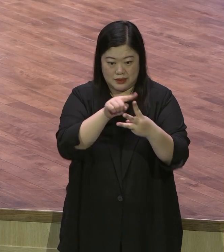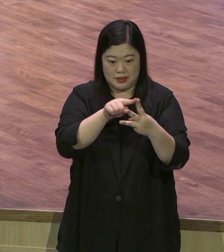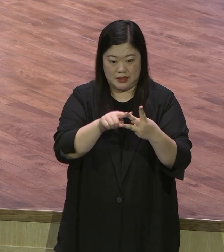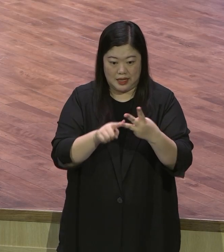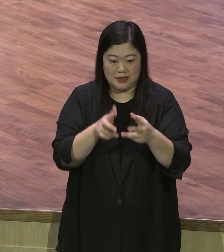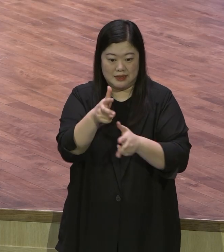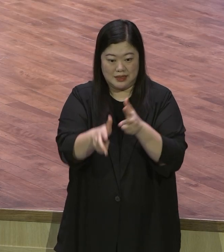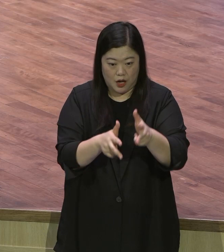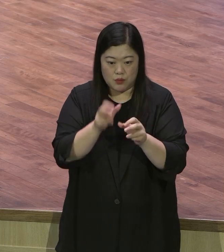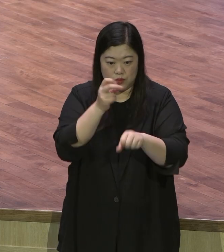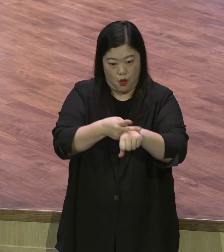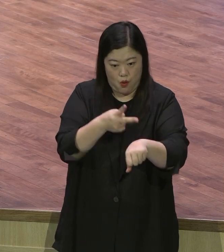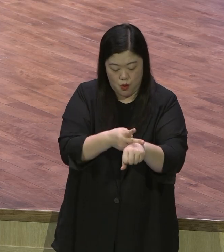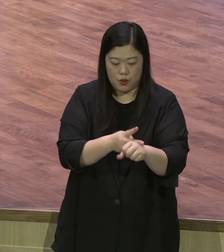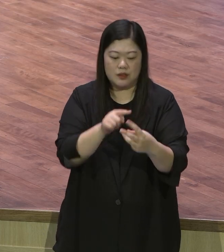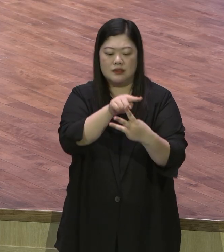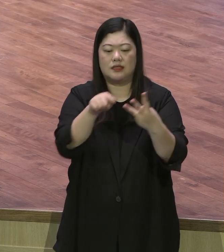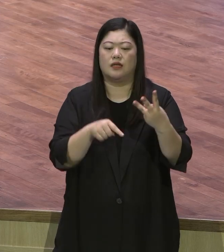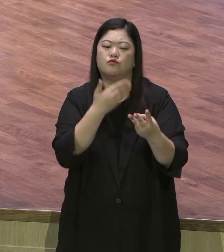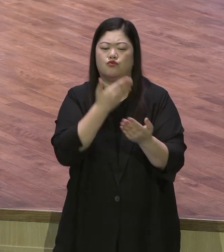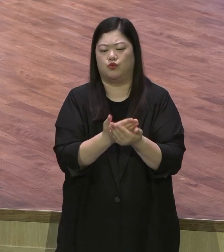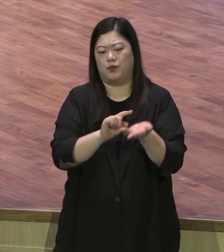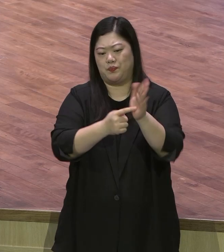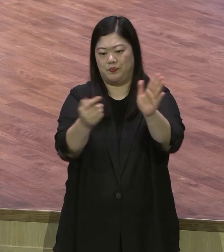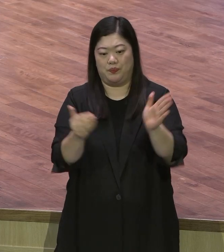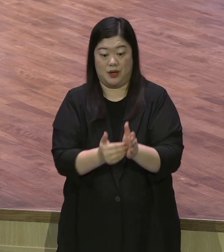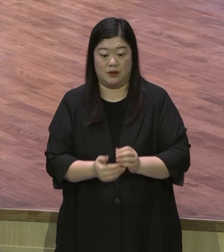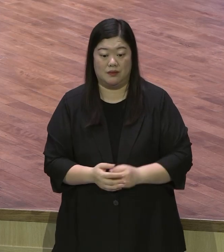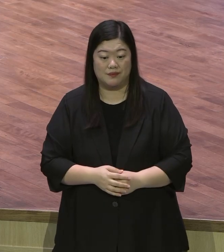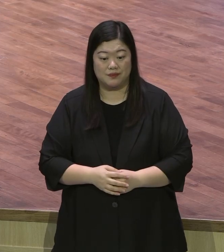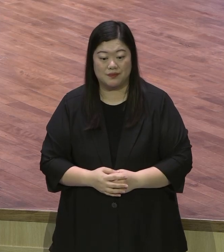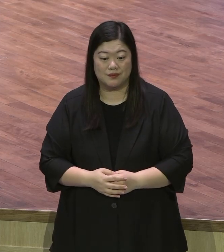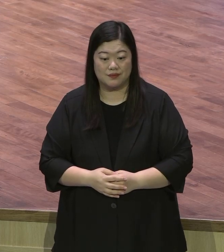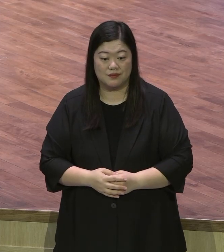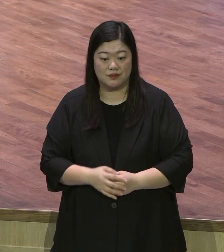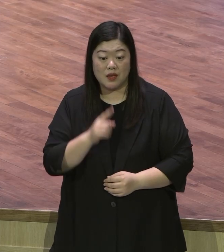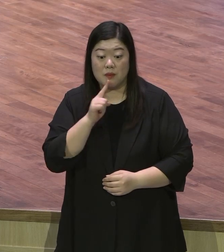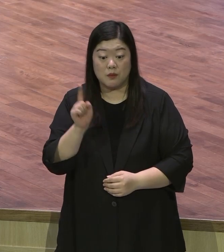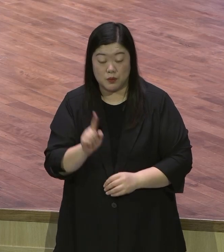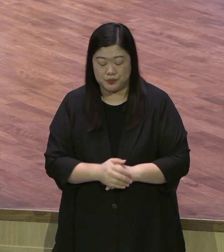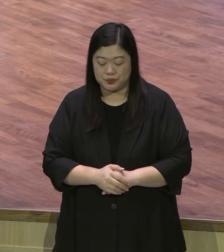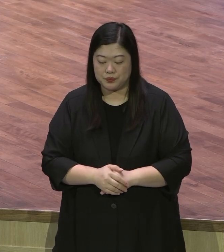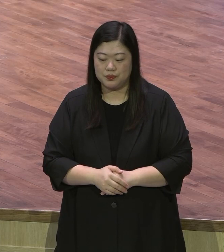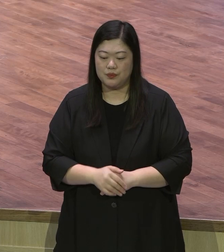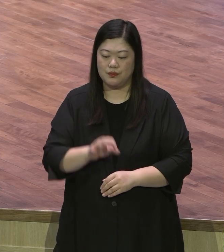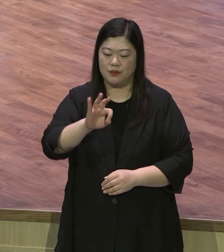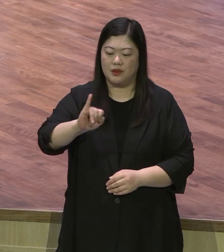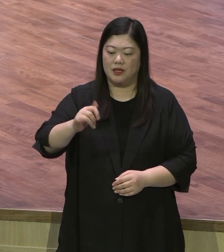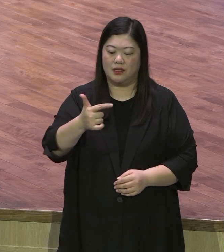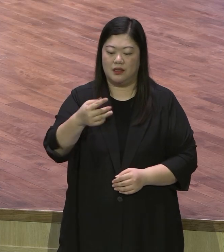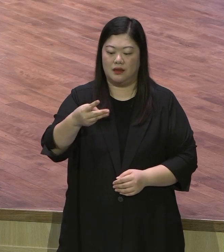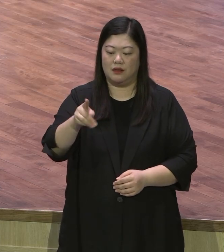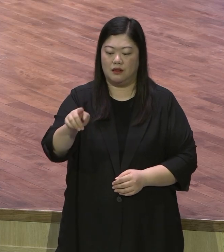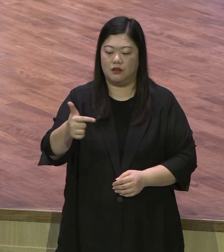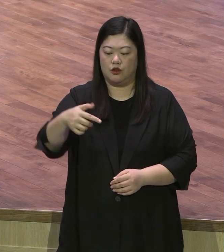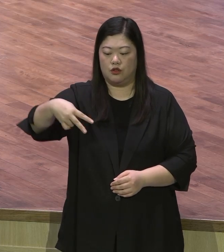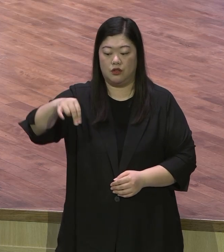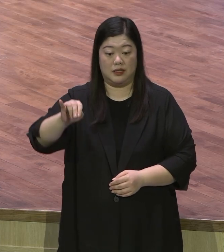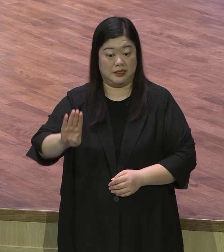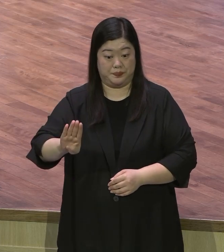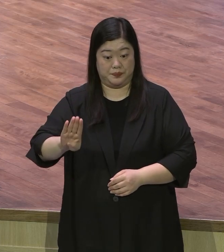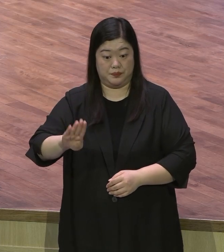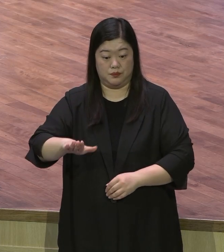세계에 선포되었어요. 이게 뭘 의미합니까? 우리가 인턴십 할 수 있는 영적인